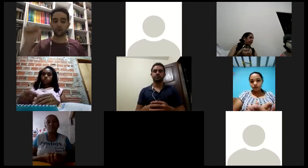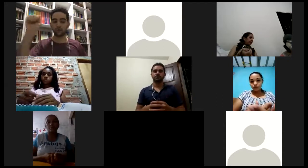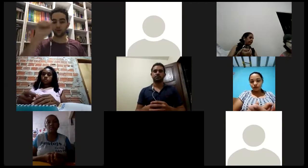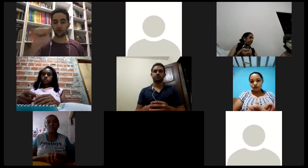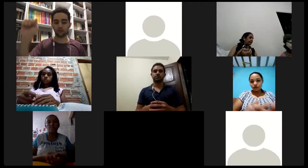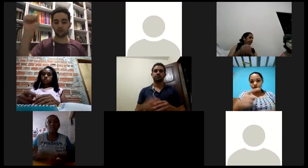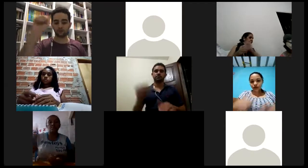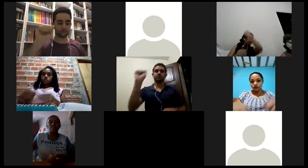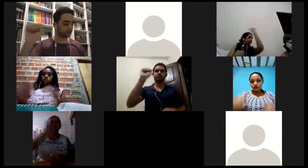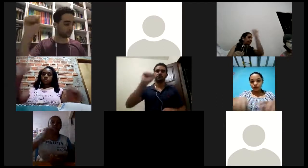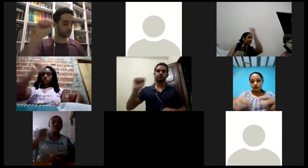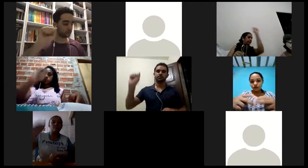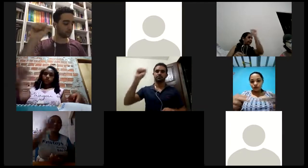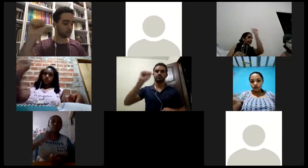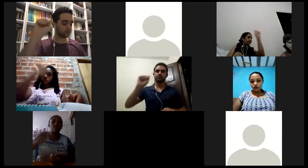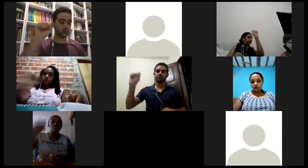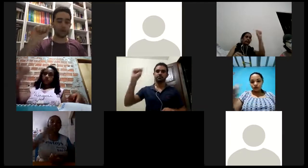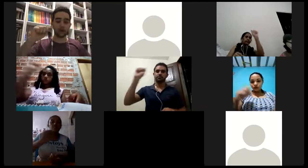Apagador.